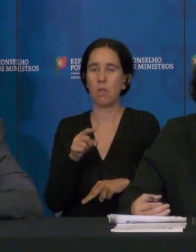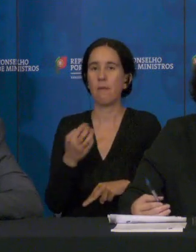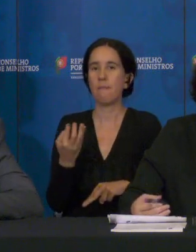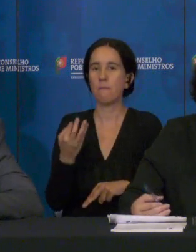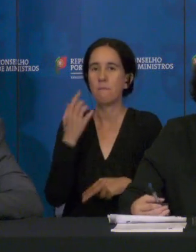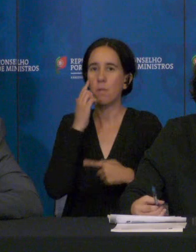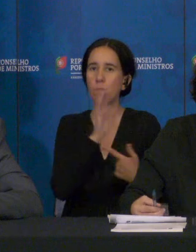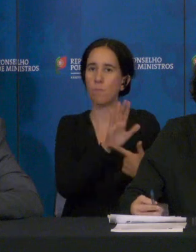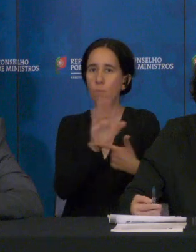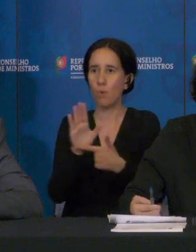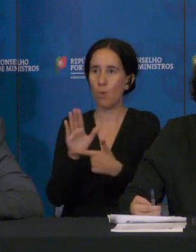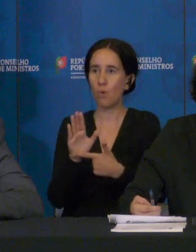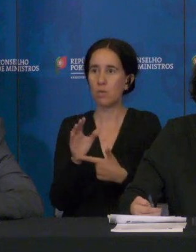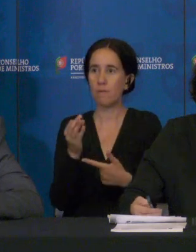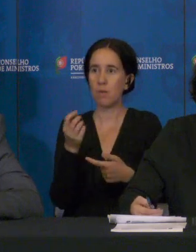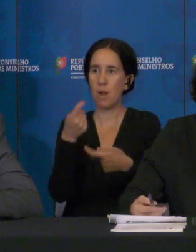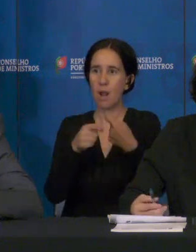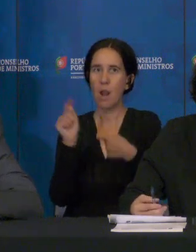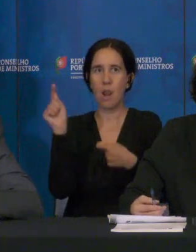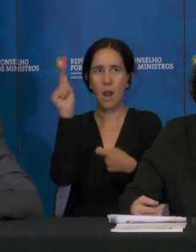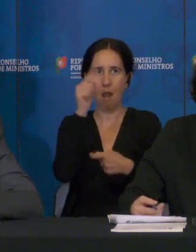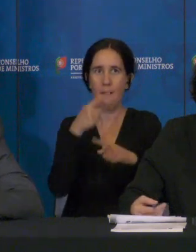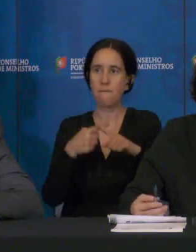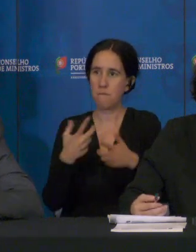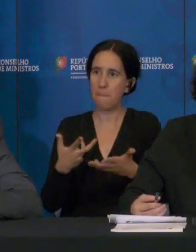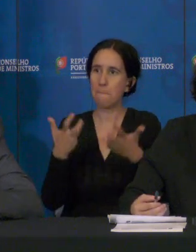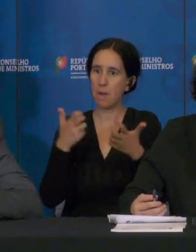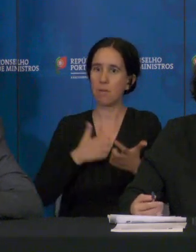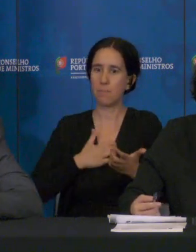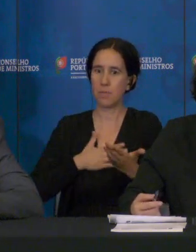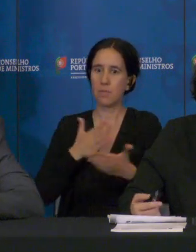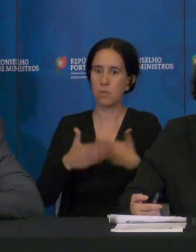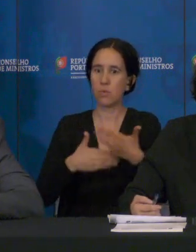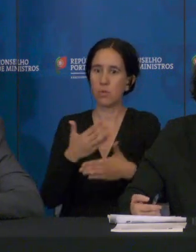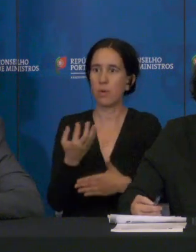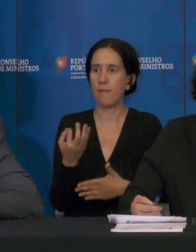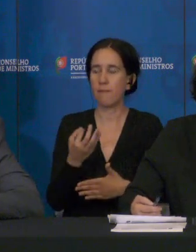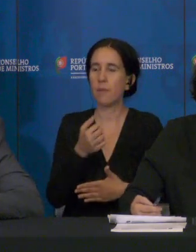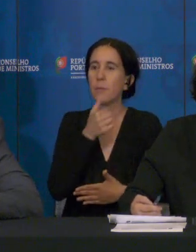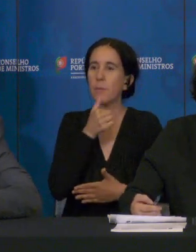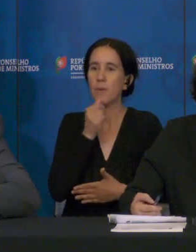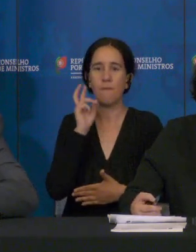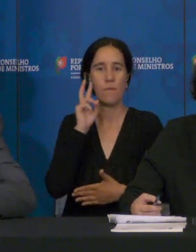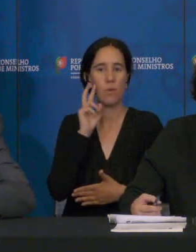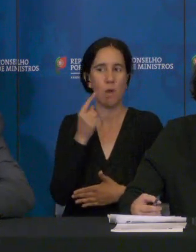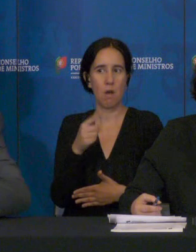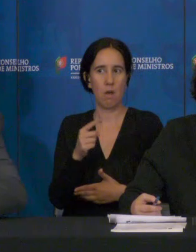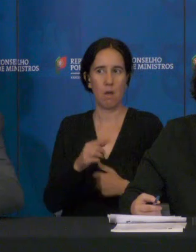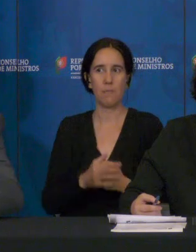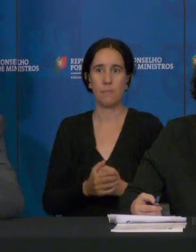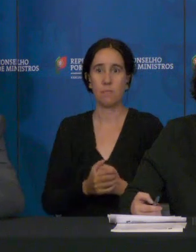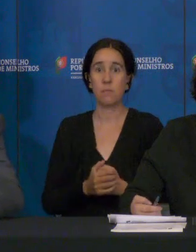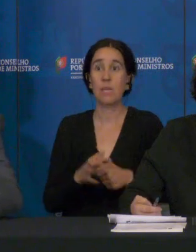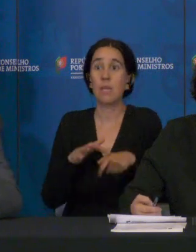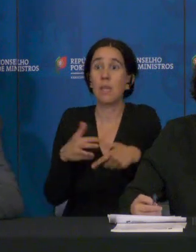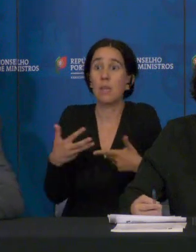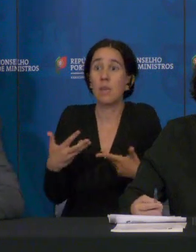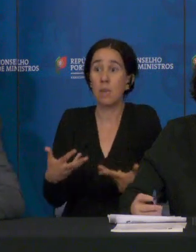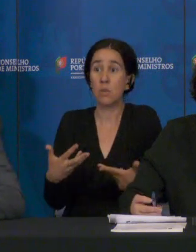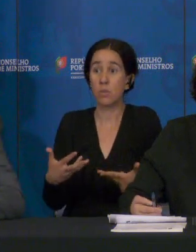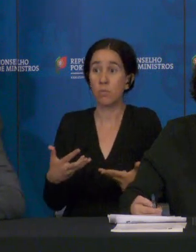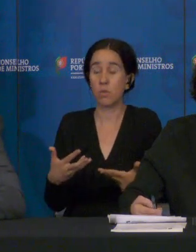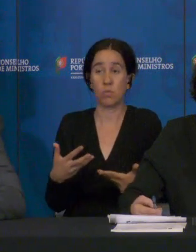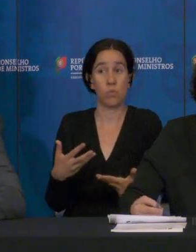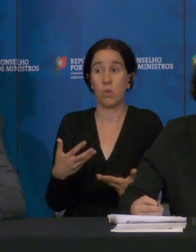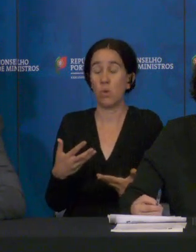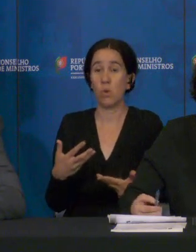demonstra que do próprio mercado existe interesse na continuidade da empresa e na sua valorização. Neste momento,